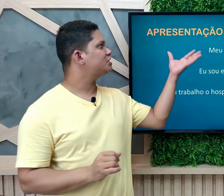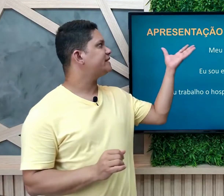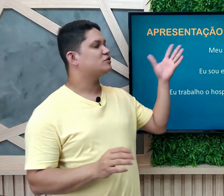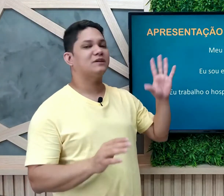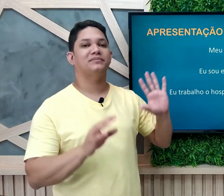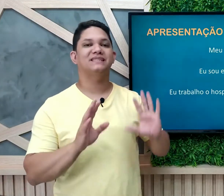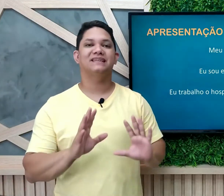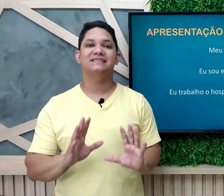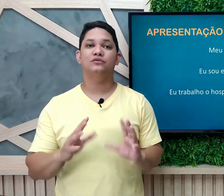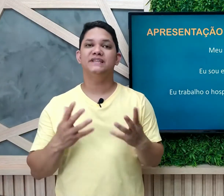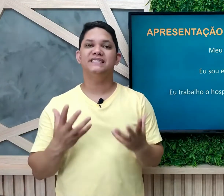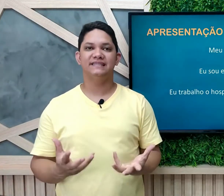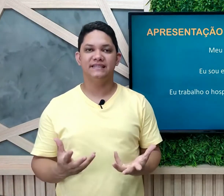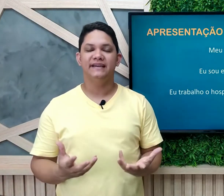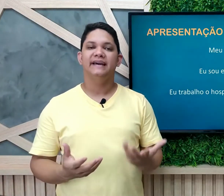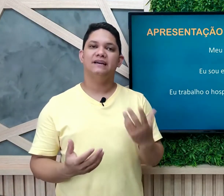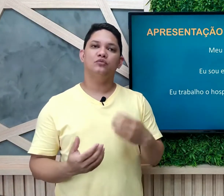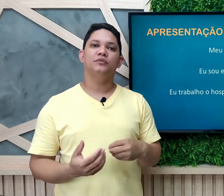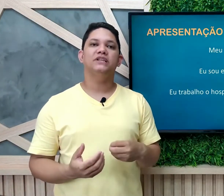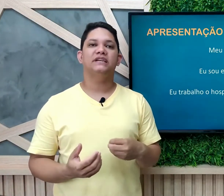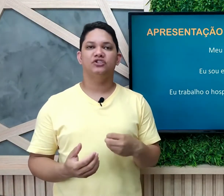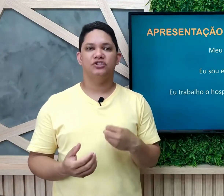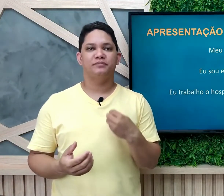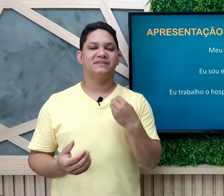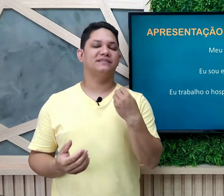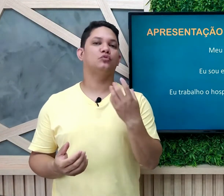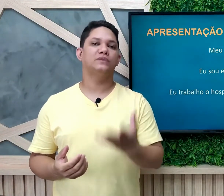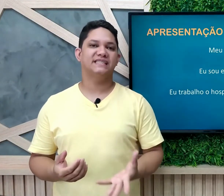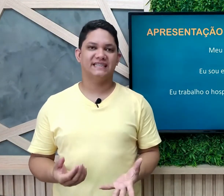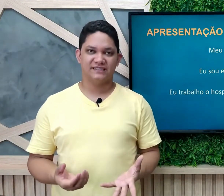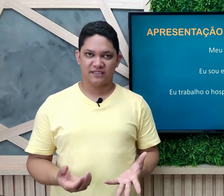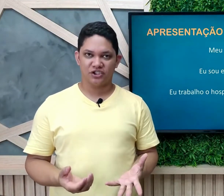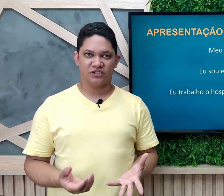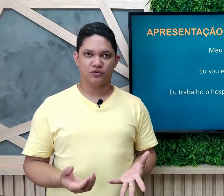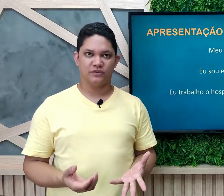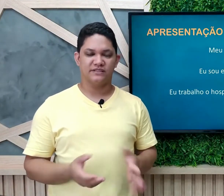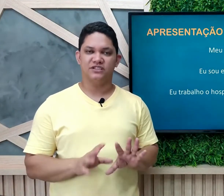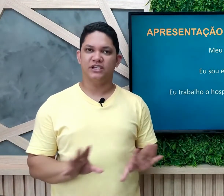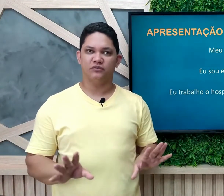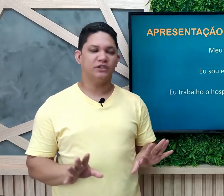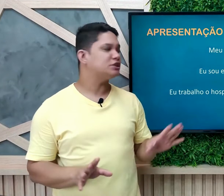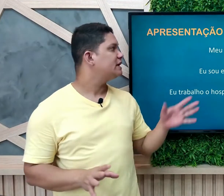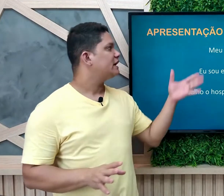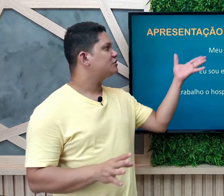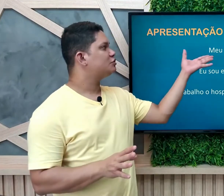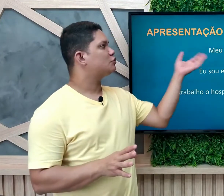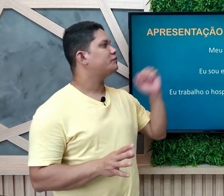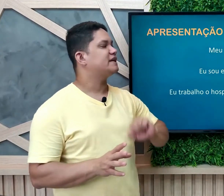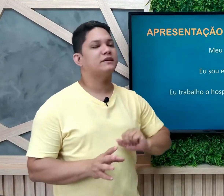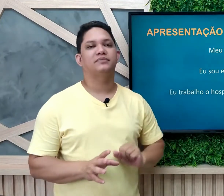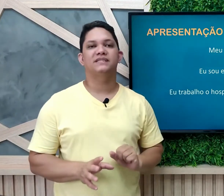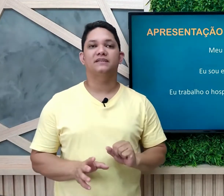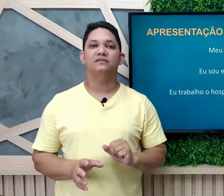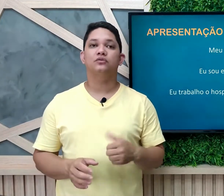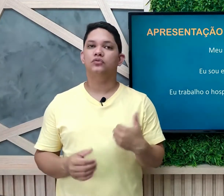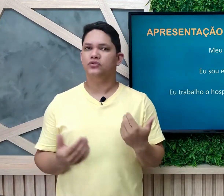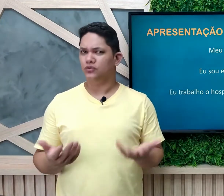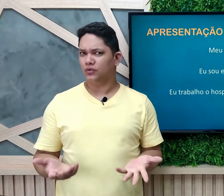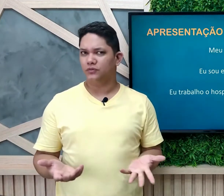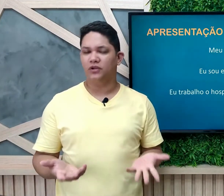tem a nossa apresentação em si. É o momento em que a gente apresenta algumas características nossas. Geralmente a gente começa apresentando então o nosso nome. Olha,